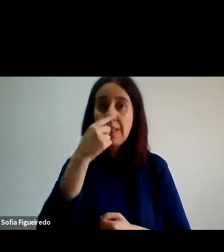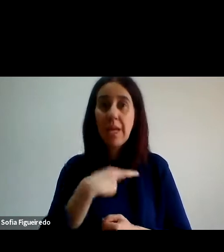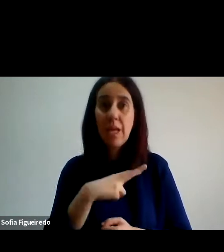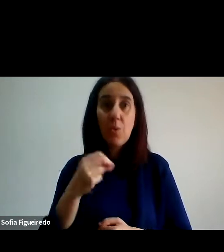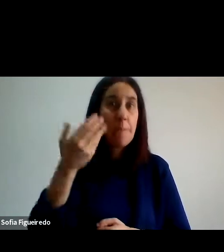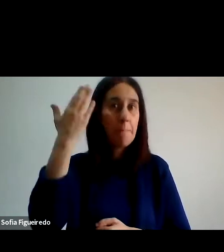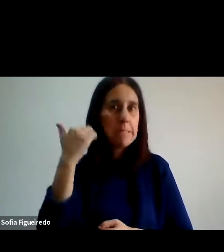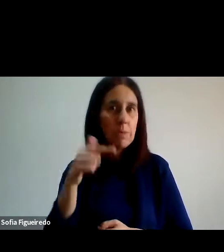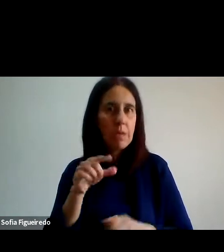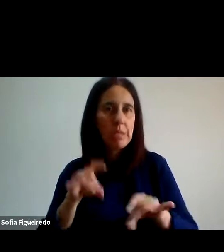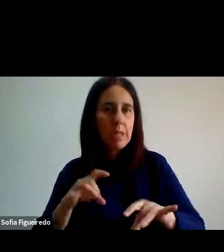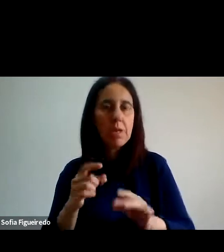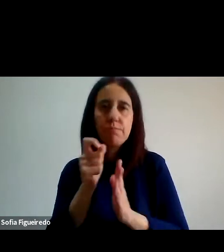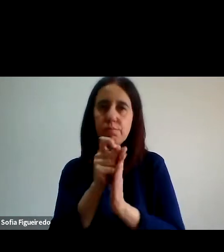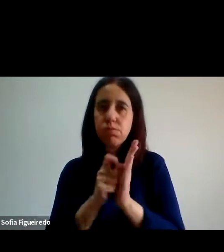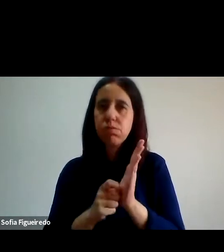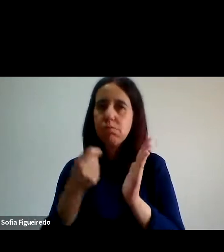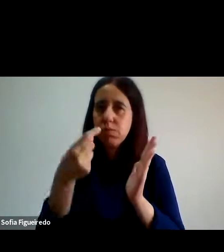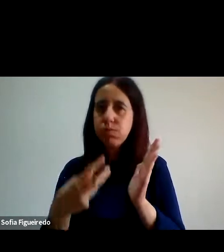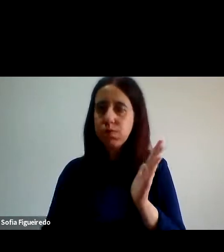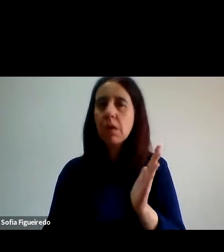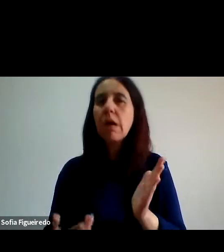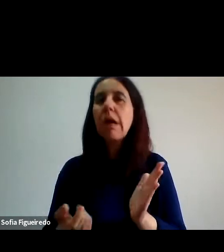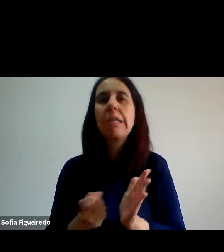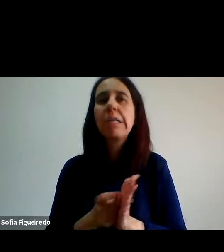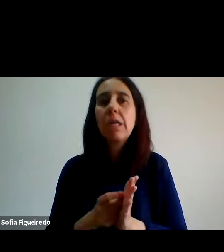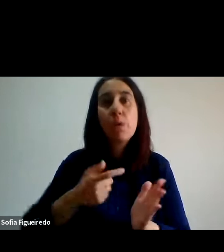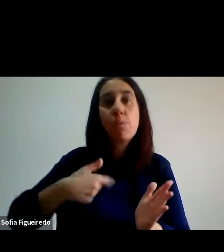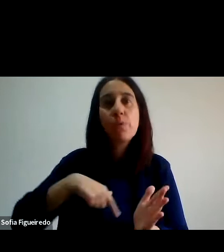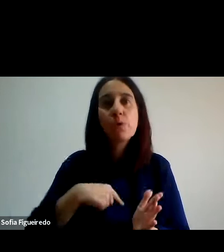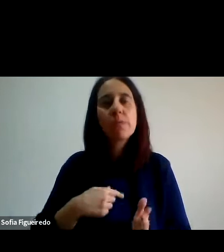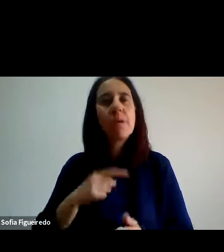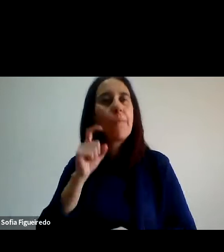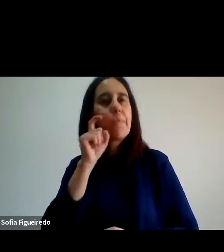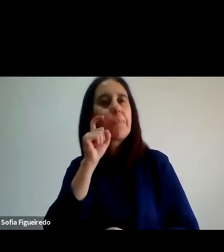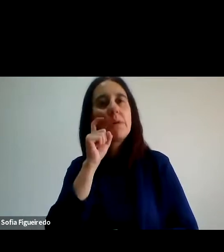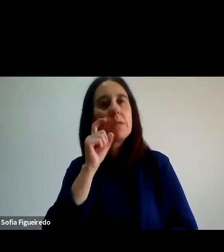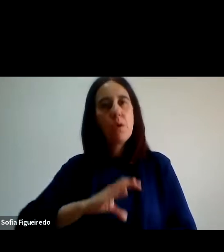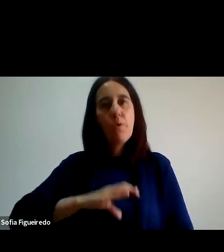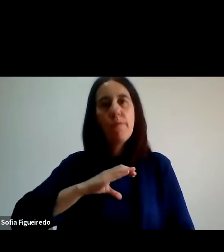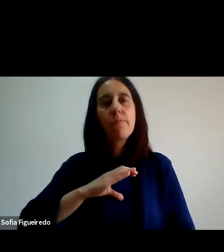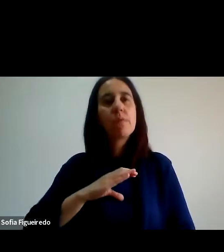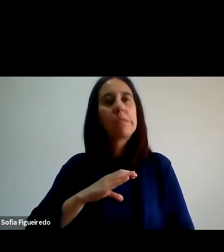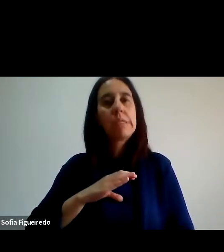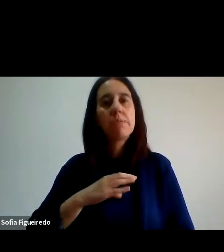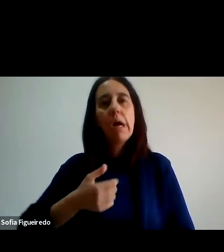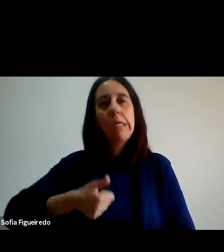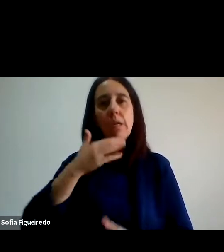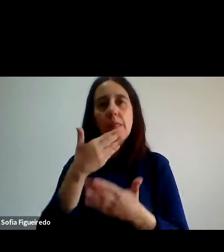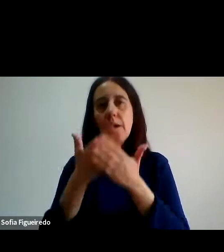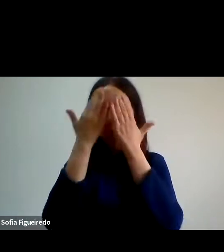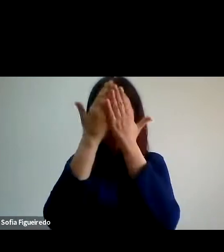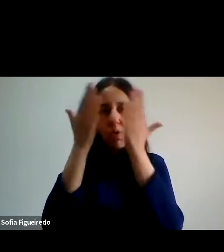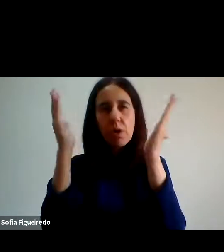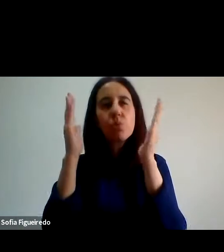aqui vários pontos. Pontos porquê? Porque nós temos que garantir que a confiança é central para o processo democrático, para evitar